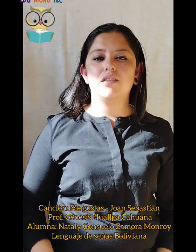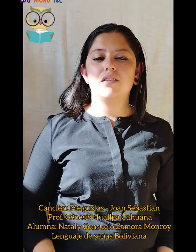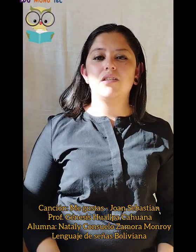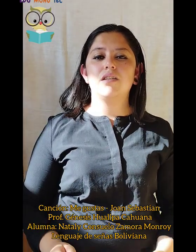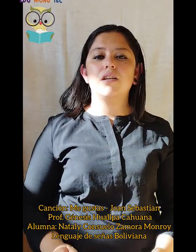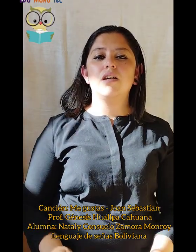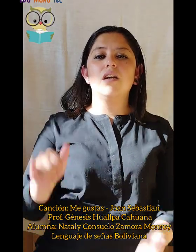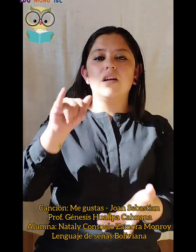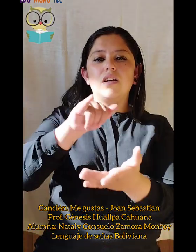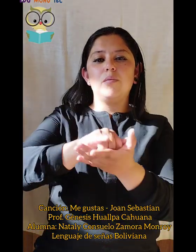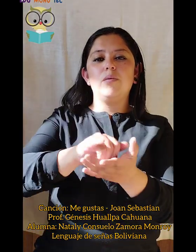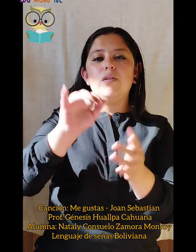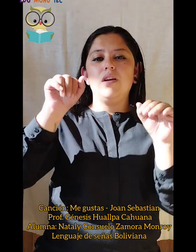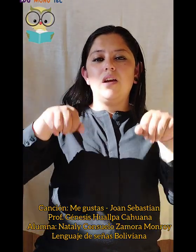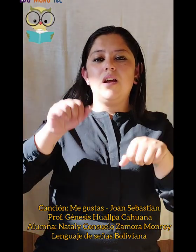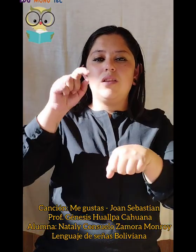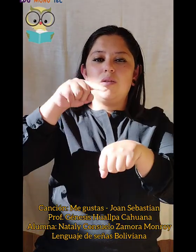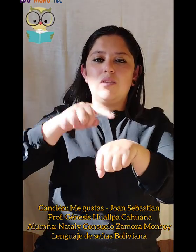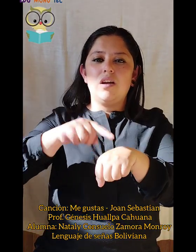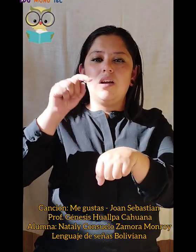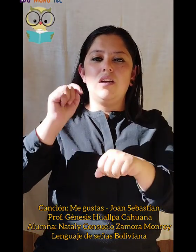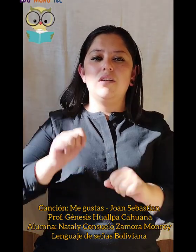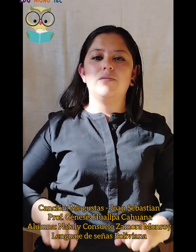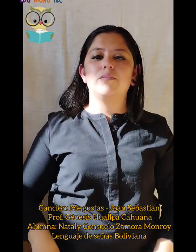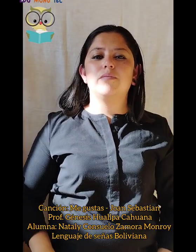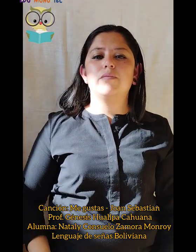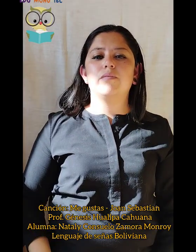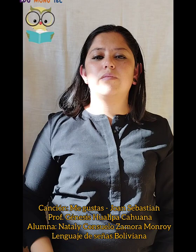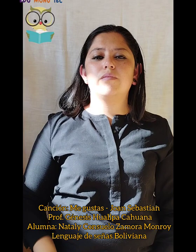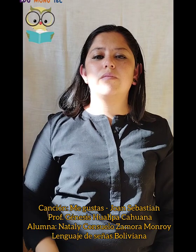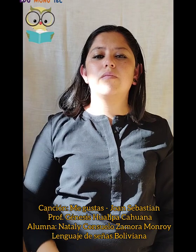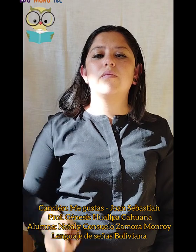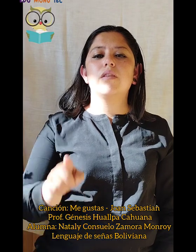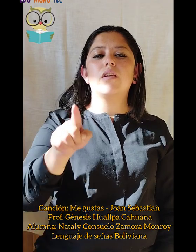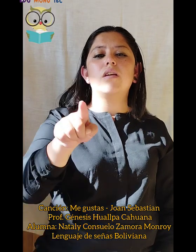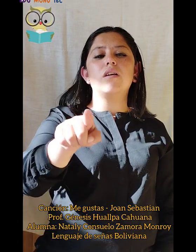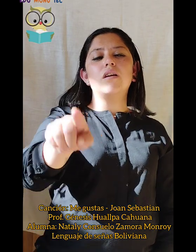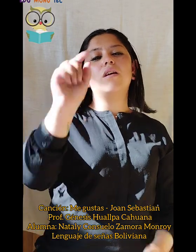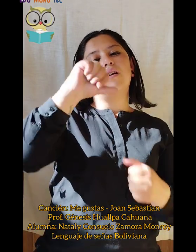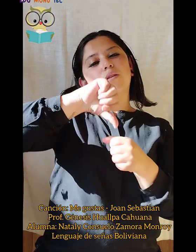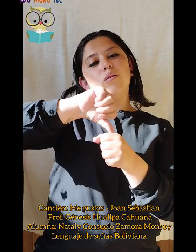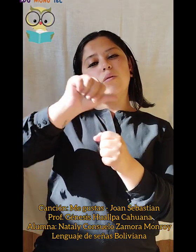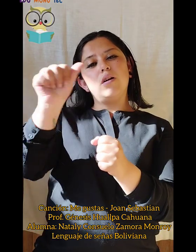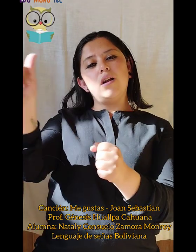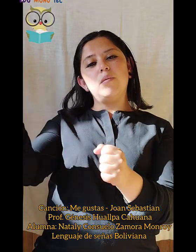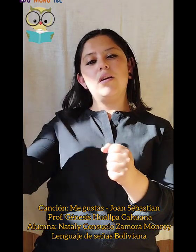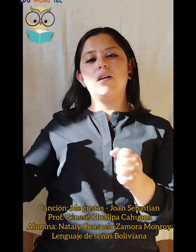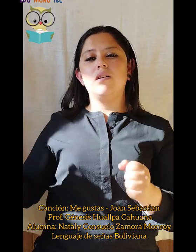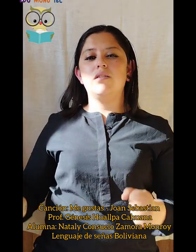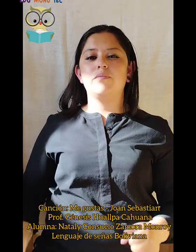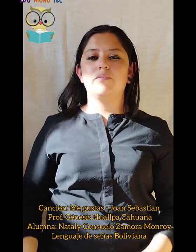Que pudiera tocar Tu alma,